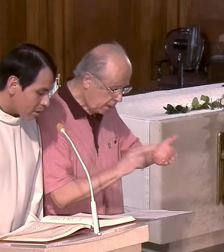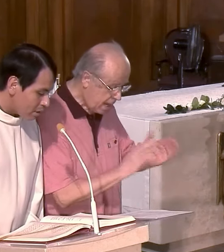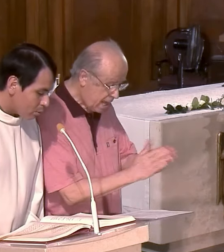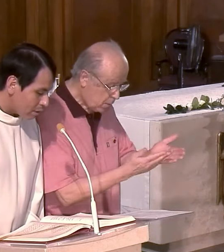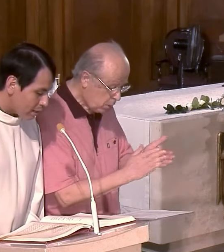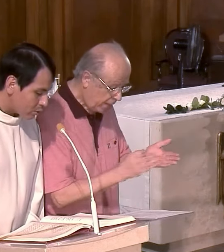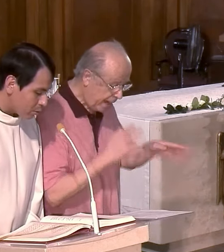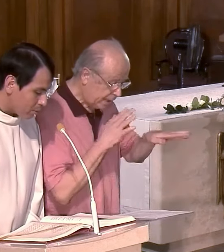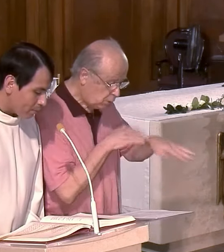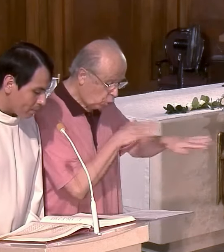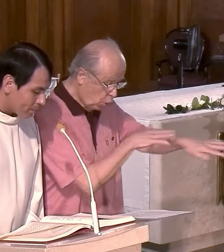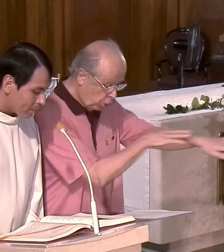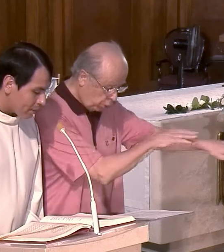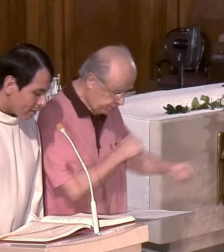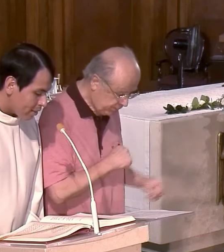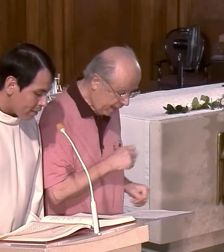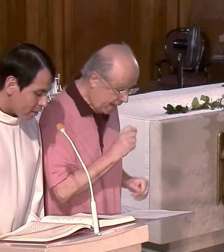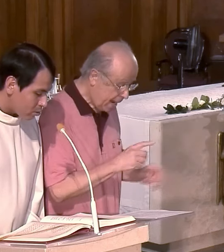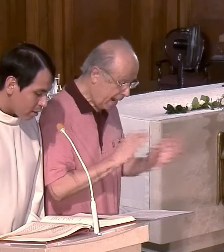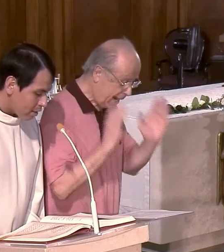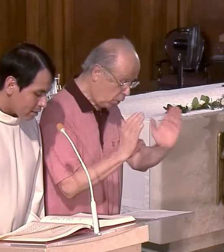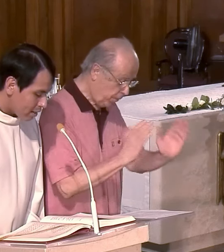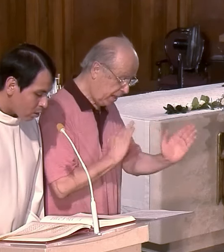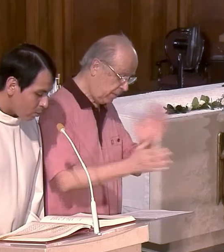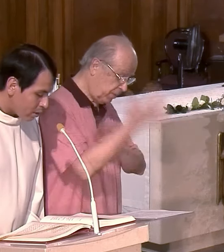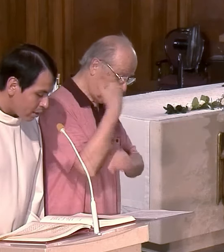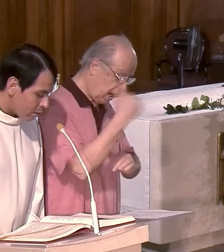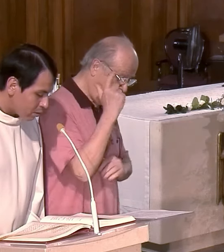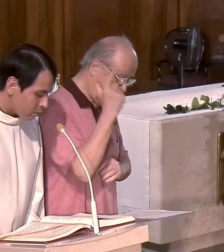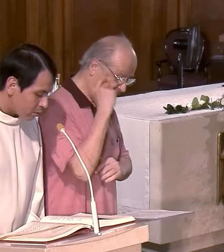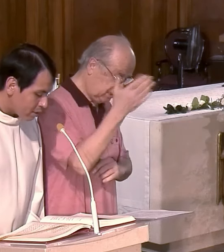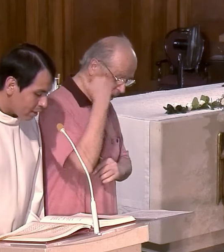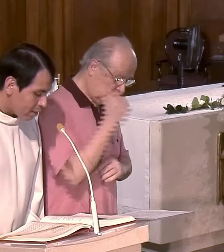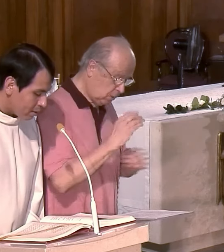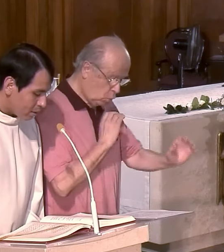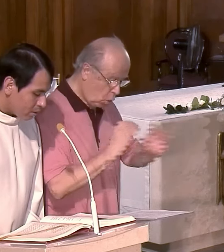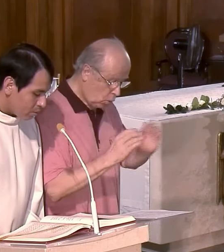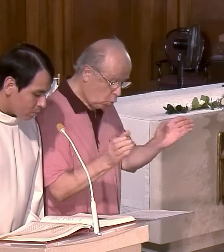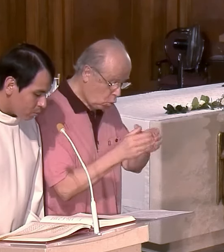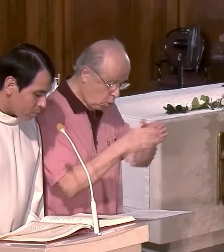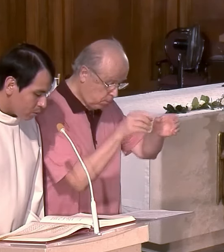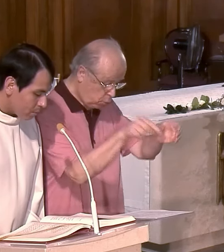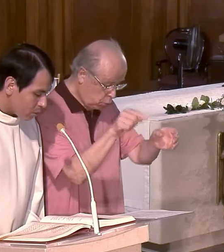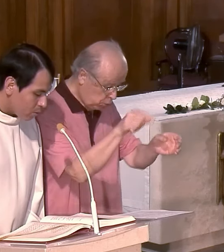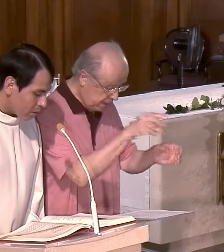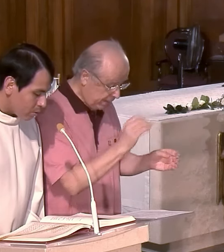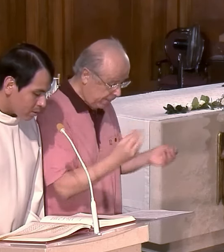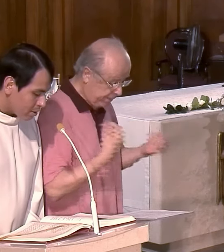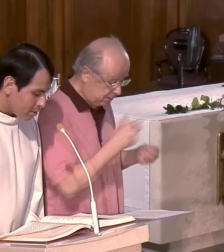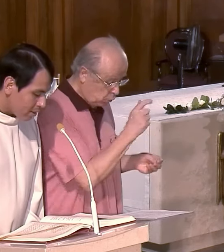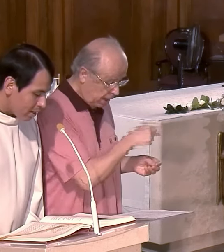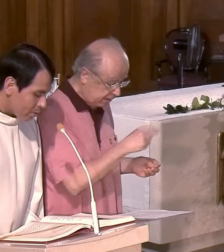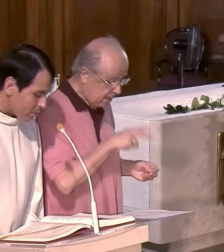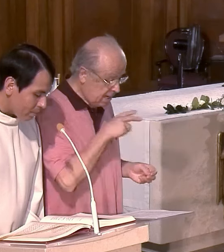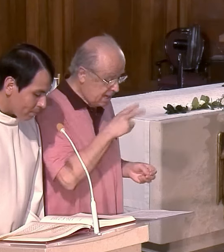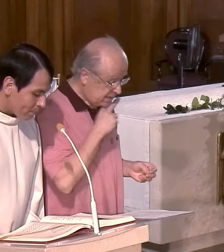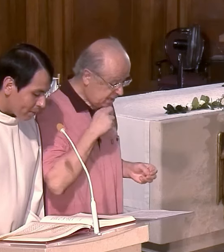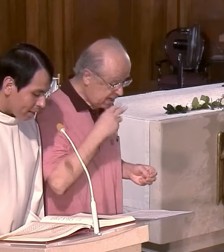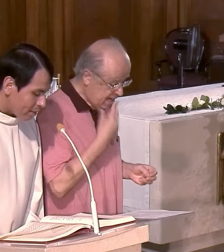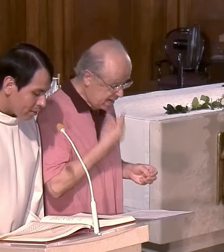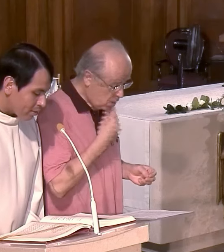Lectura del libro del Éxodo. En aquellos días, la comunidad de los hijos de Israel murmuró contra Moisés y